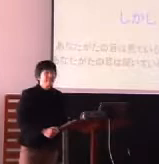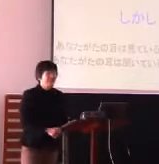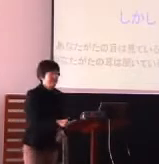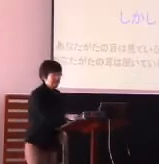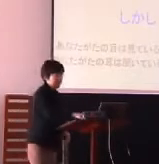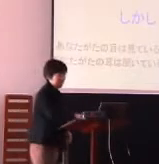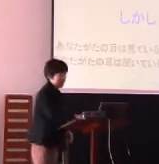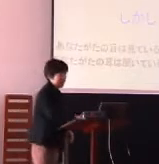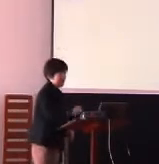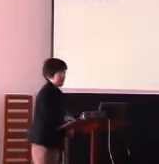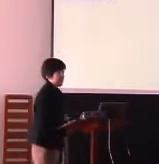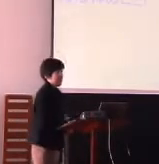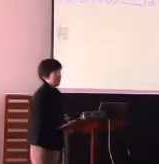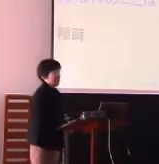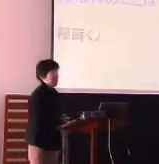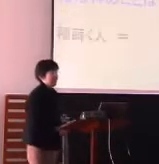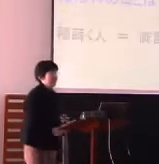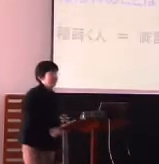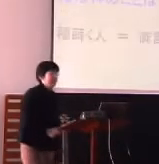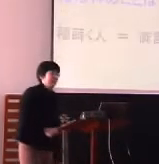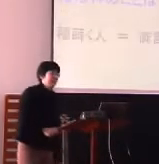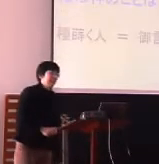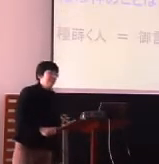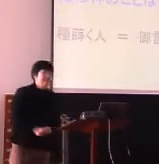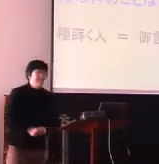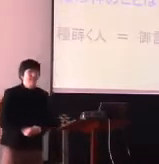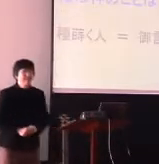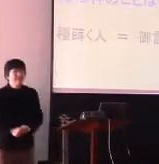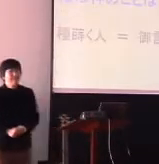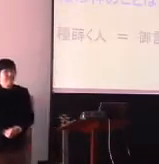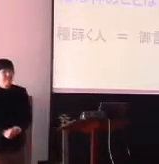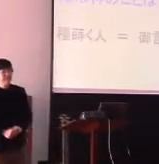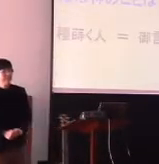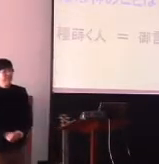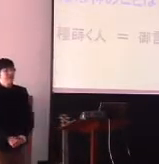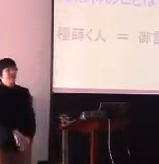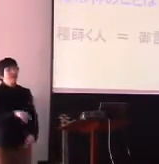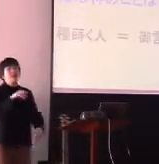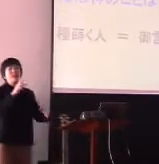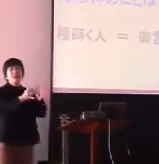ね。イエス様はそのように例え話を